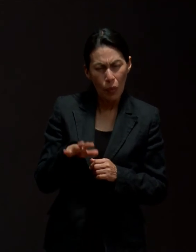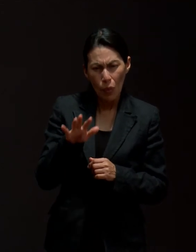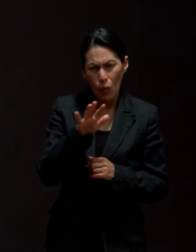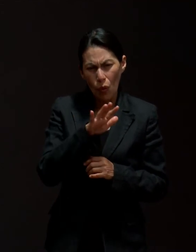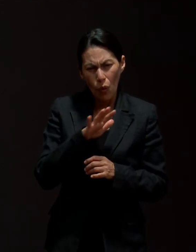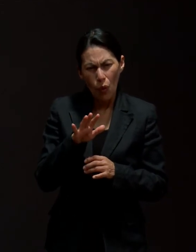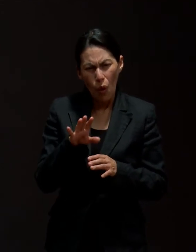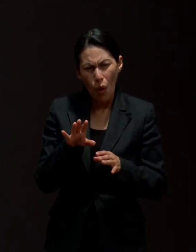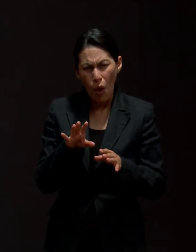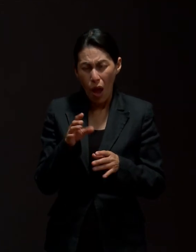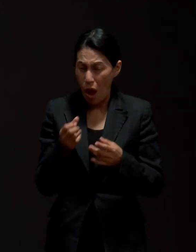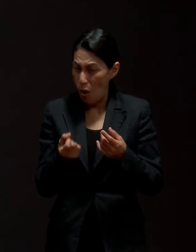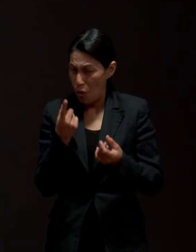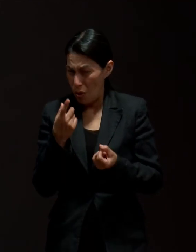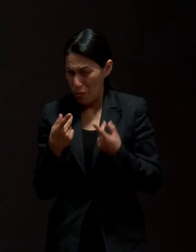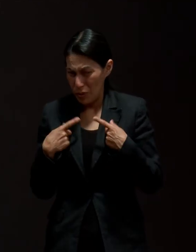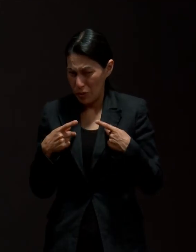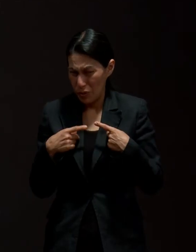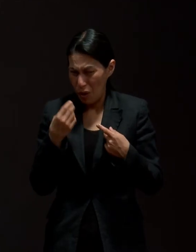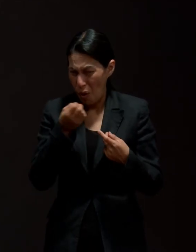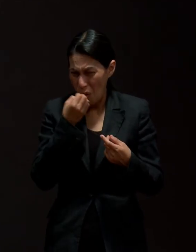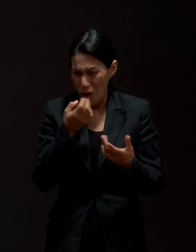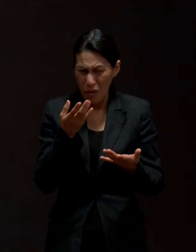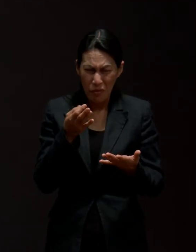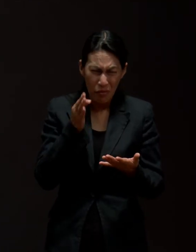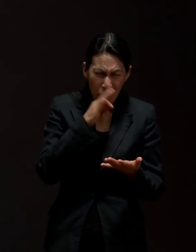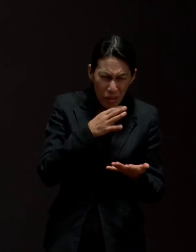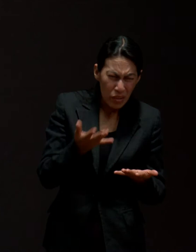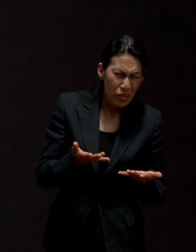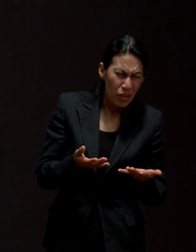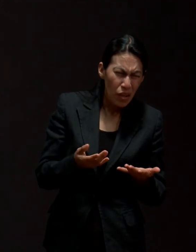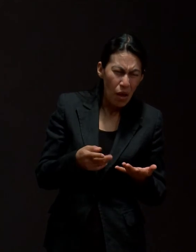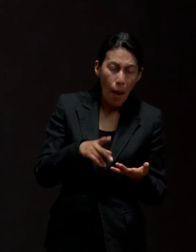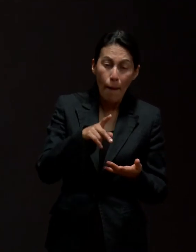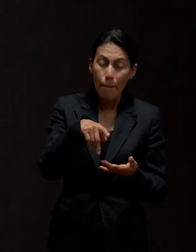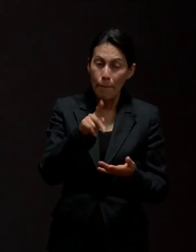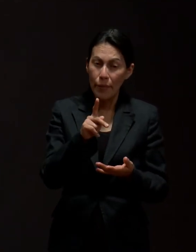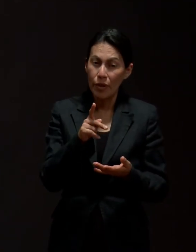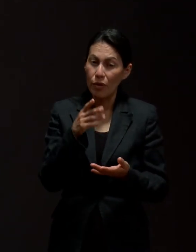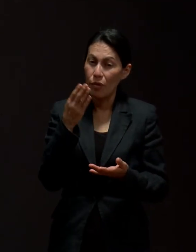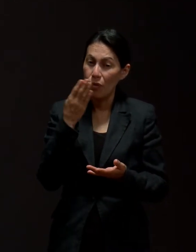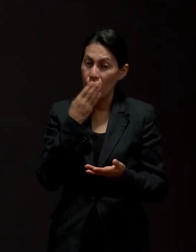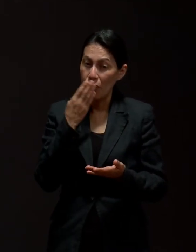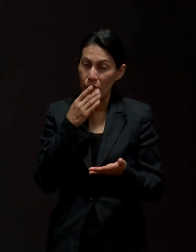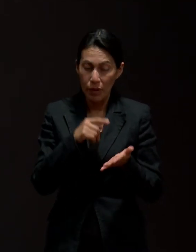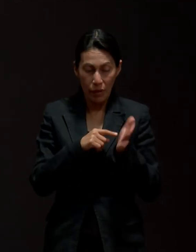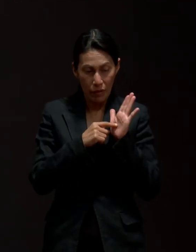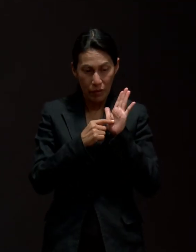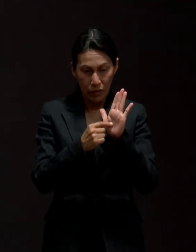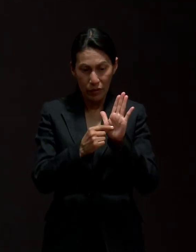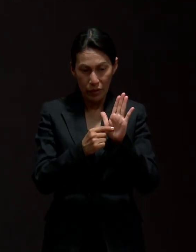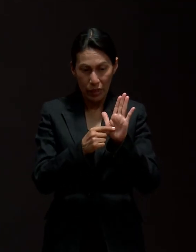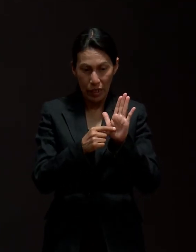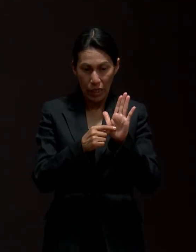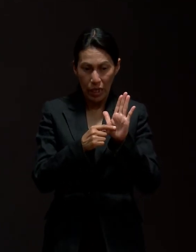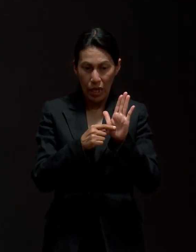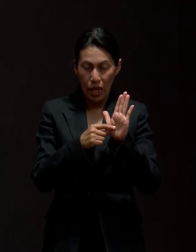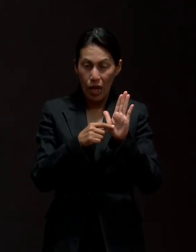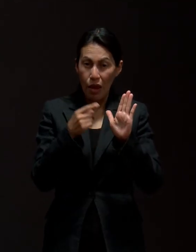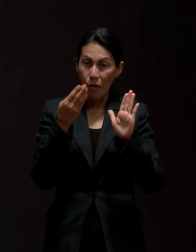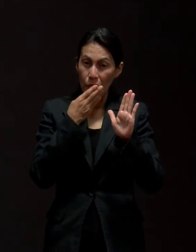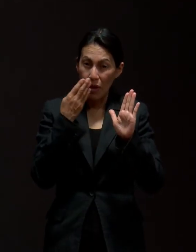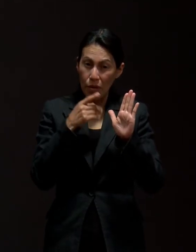Sí, hay manifestaciones espurias, falsas de la oración. Pero como dice su palabra,